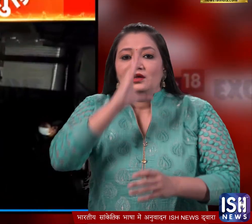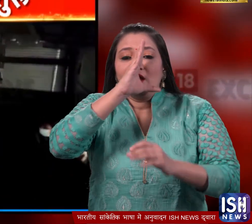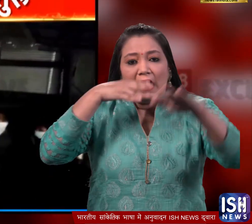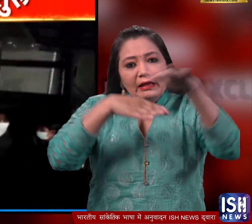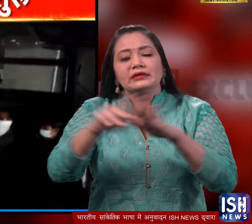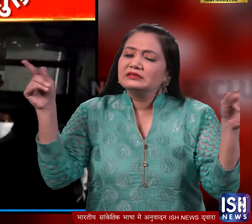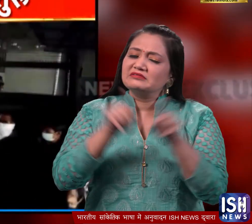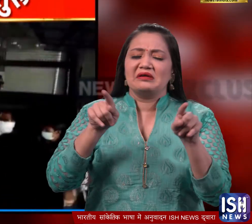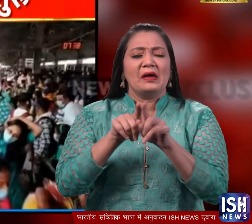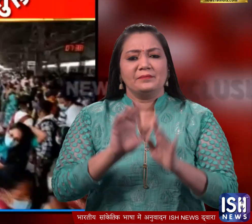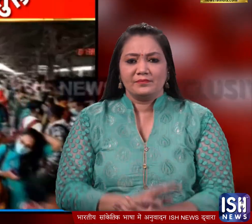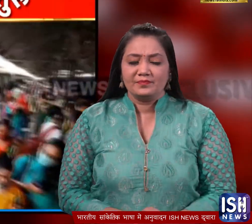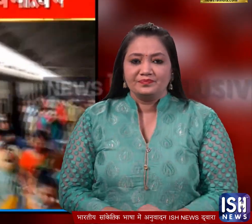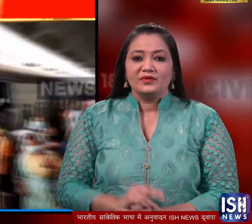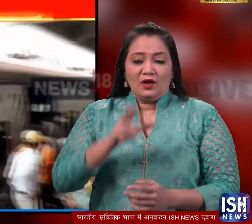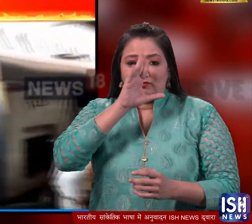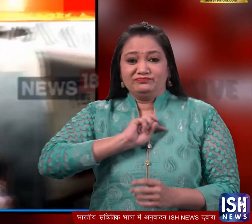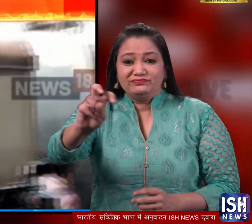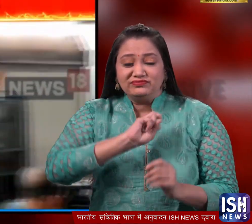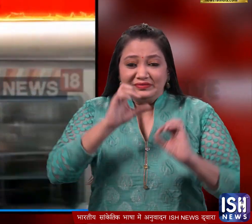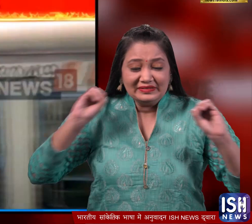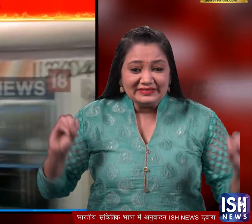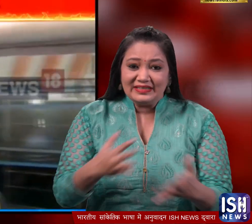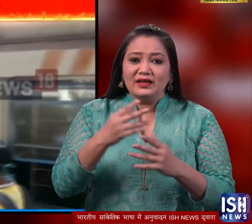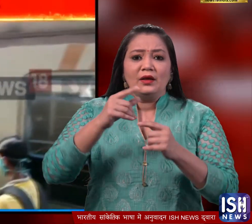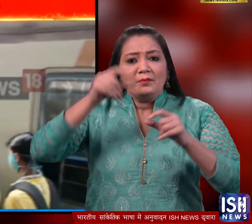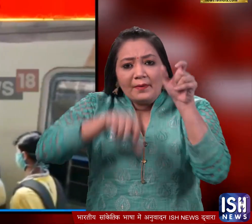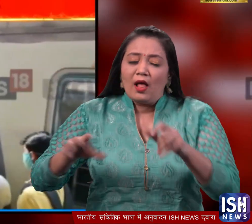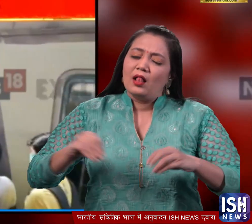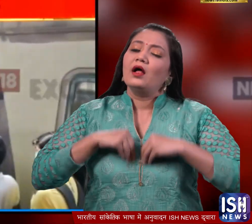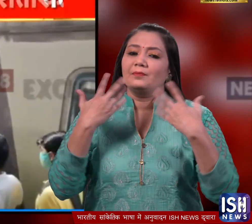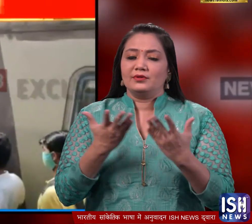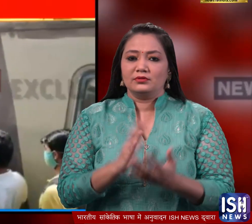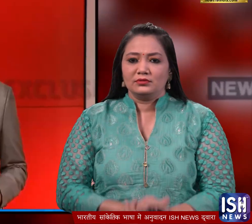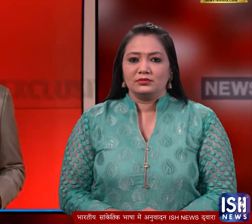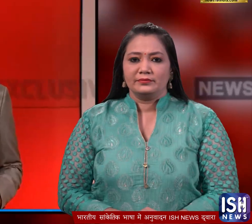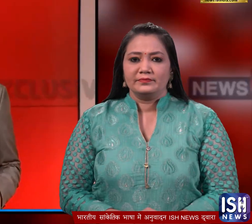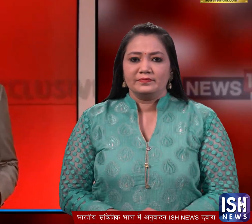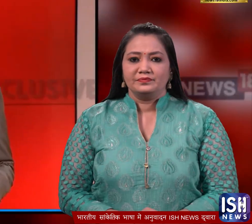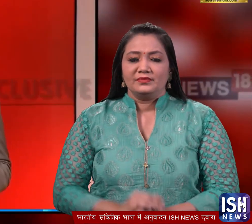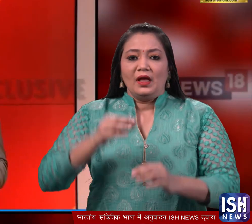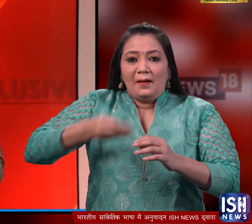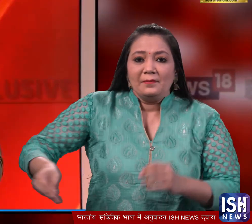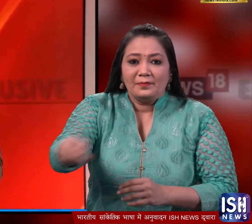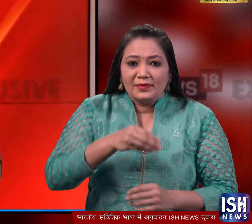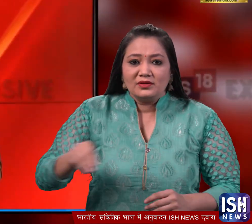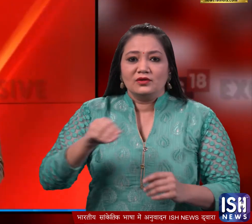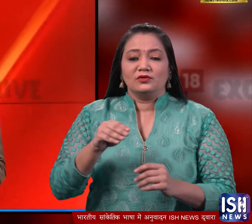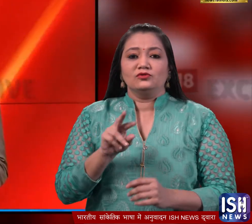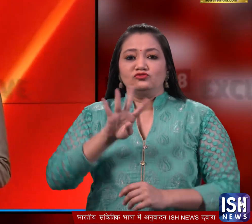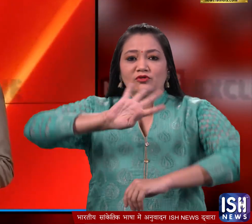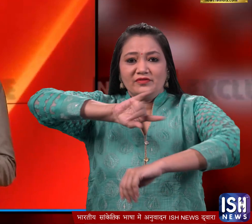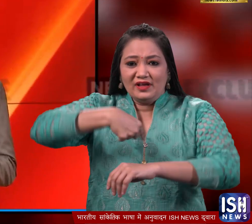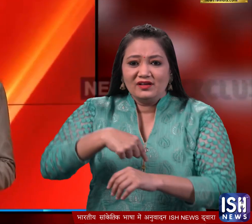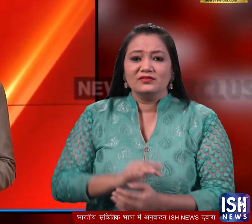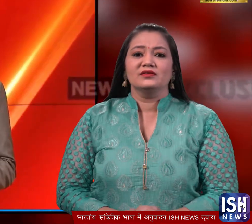ट्रेनों के अंदर भी कुछ यही हाल दिखा। हालांकि लोकल ट्रेन शुरू होने से यात्री काफी खुश नजर आए। सौभाग्य की बात यह कि पश्चिम बंगाल में बीते 24 घंटों